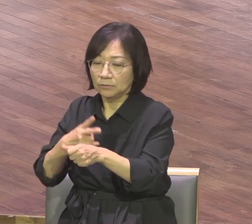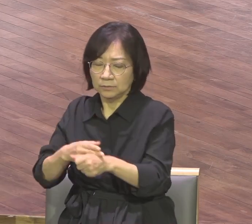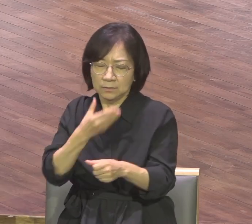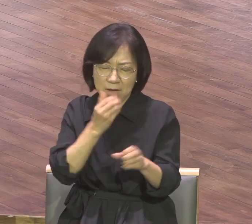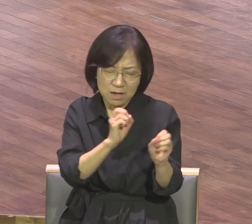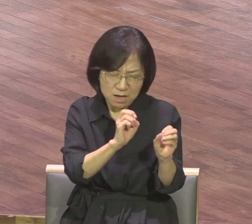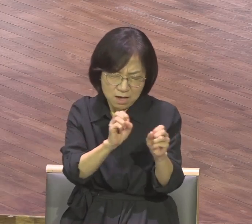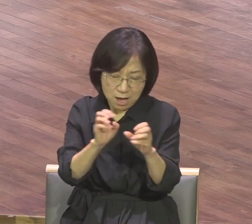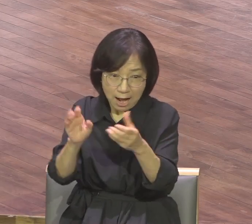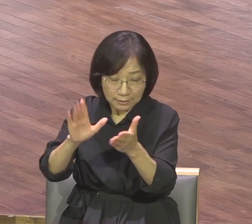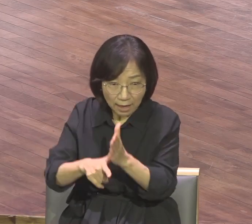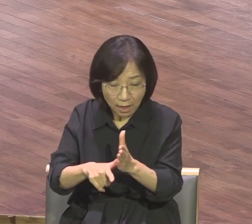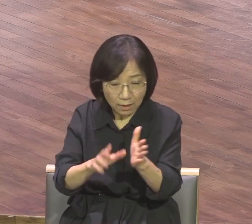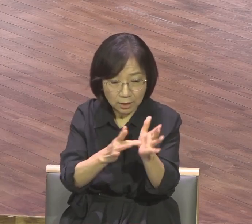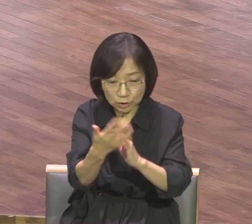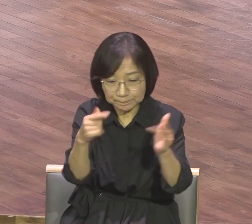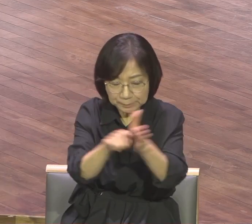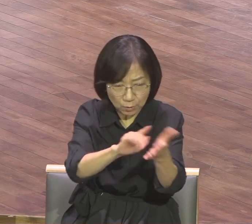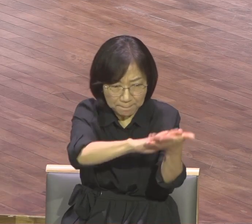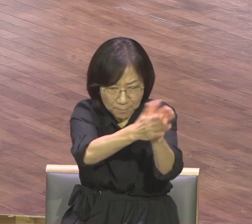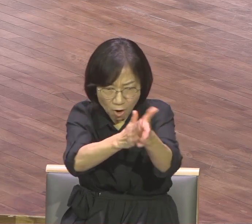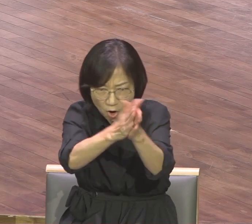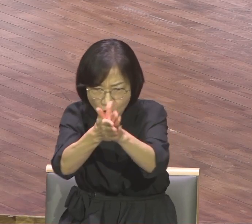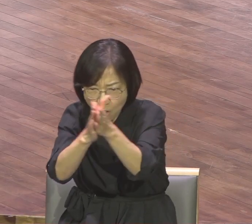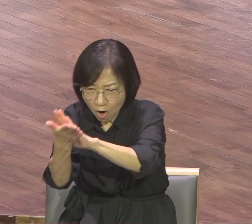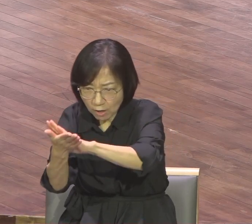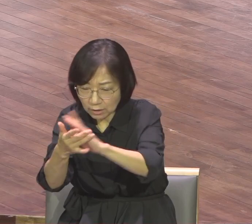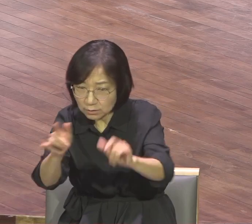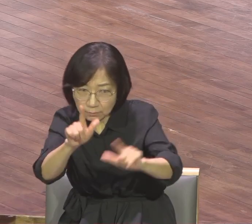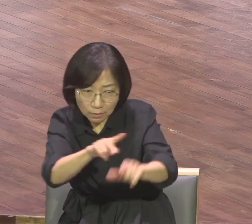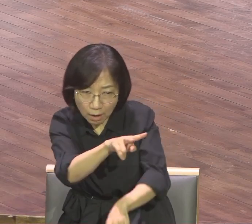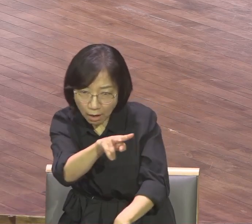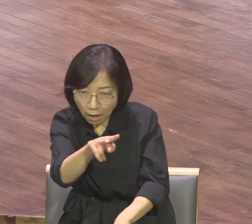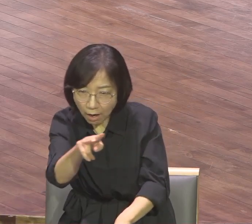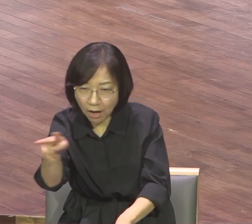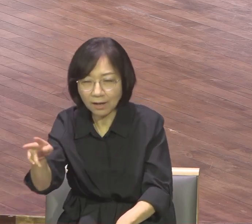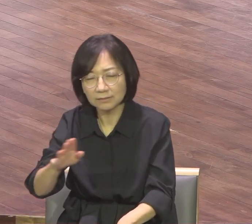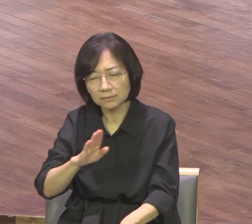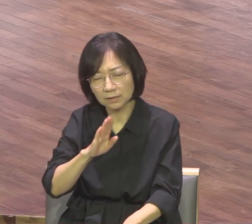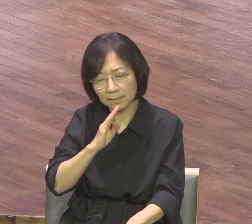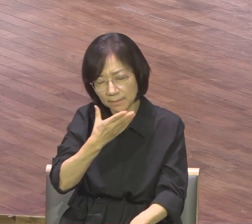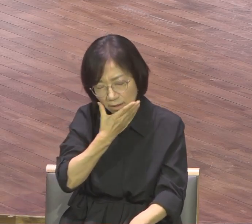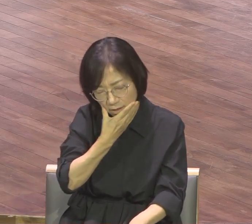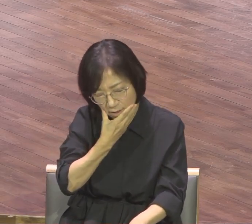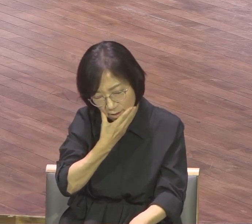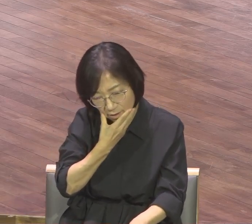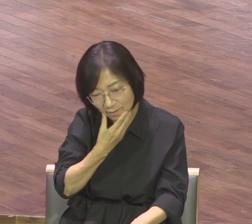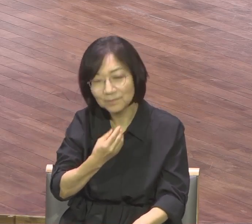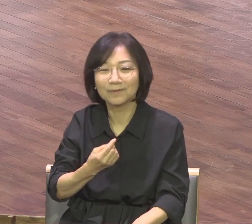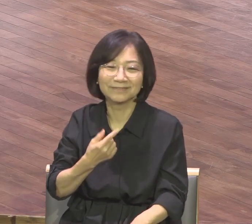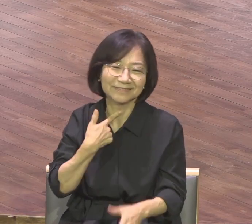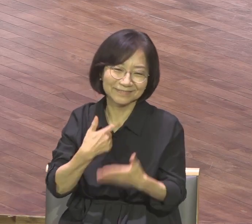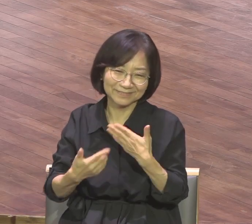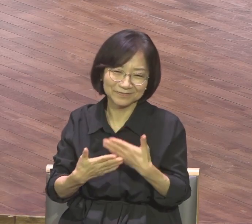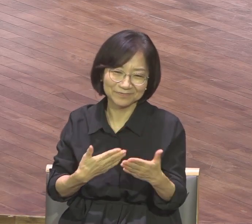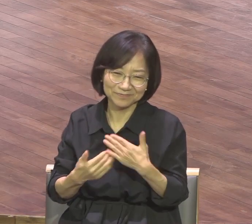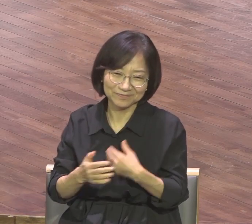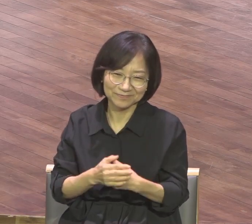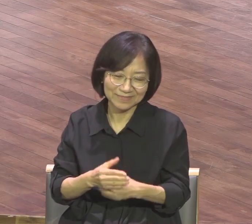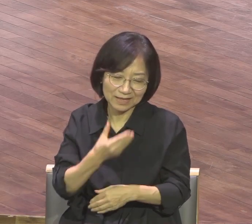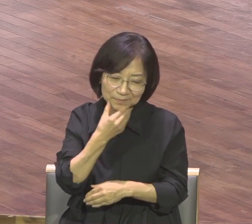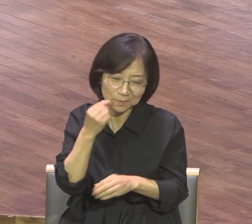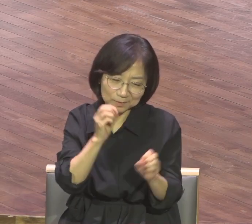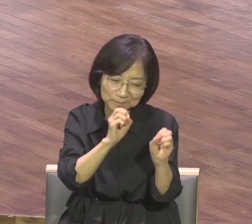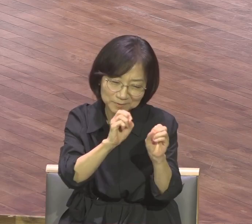바라보면서 참된 행복, 이 체험을 했습니다. 한마디로 복음 전도의 행복,